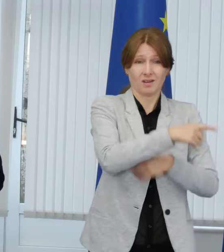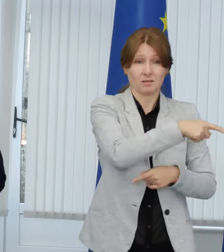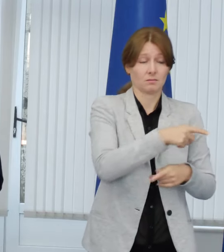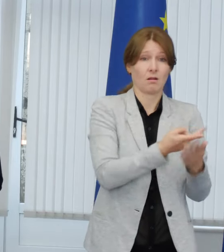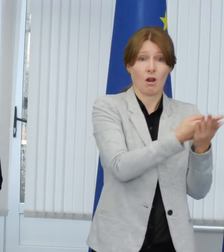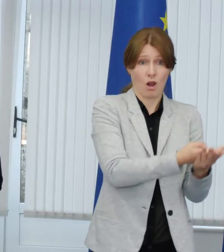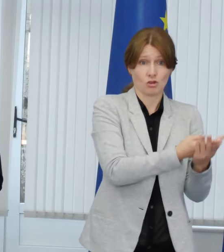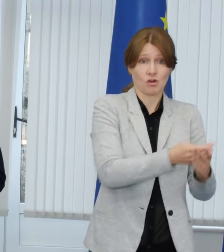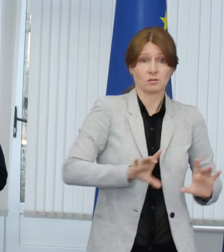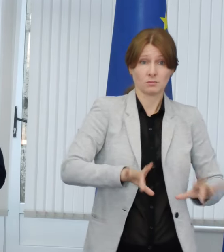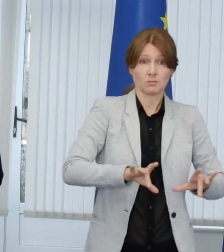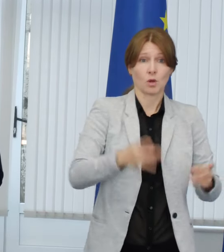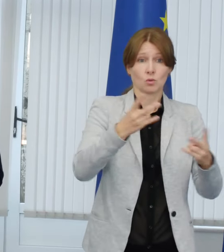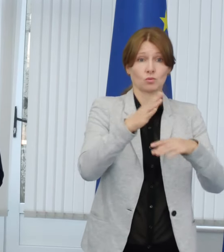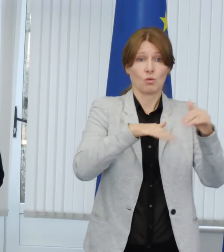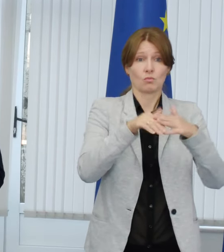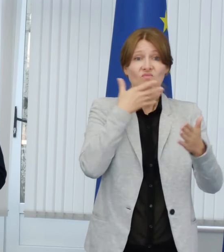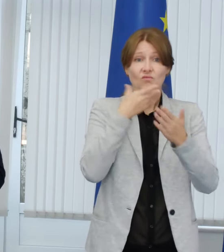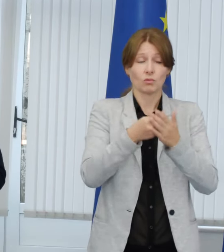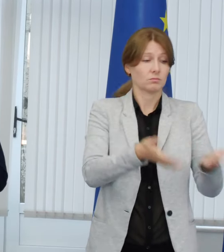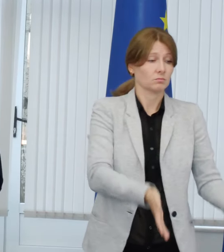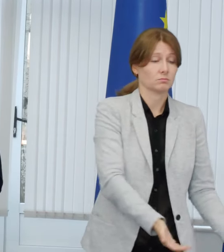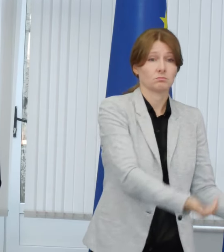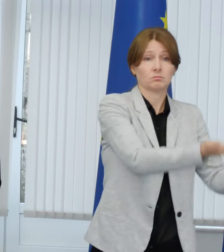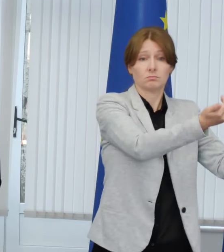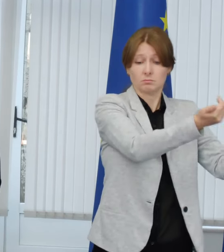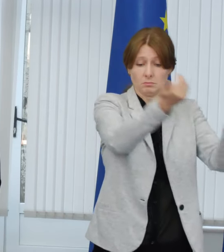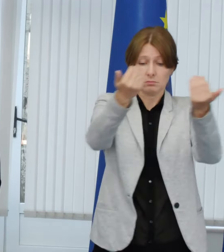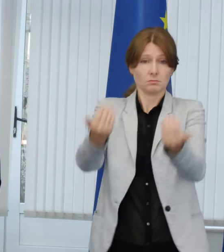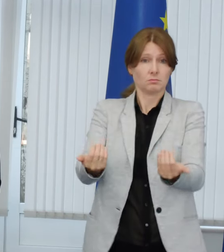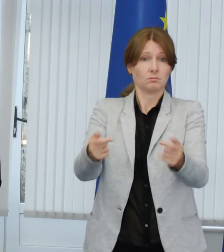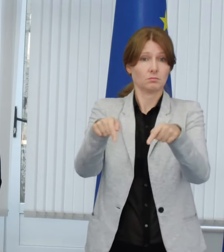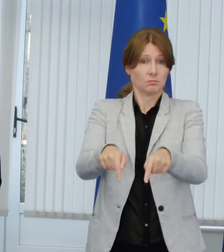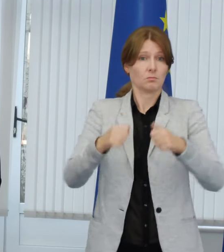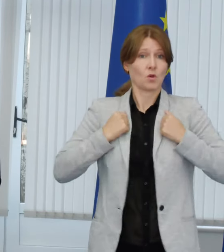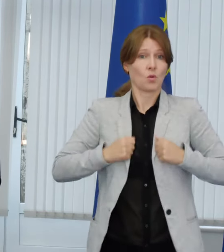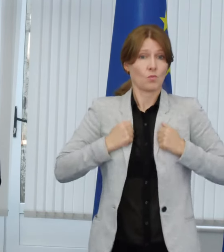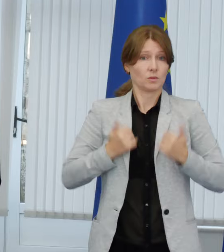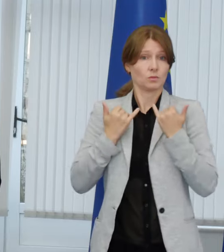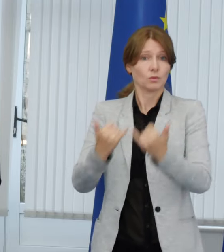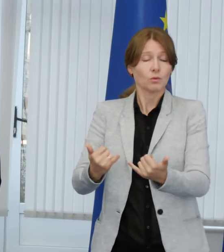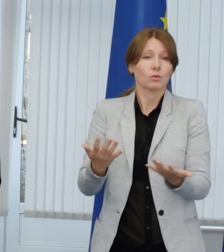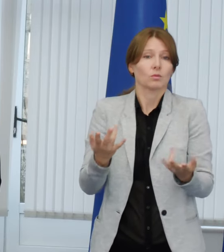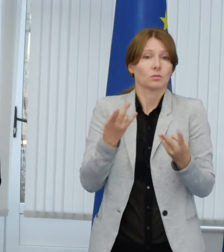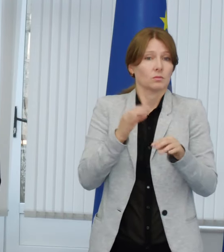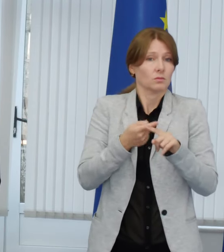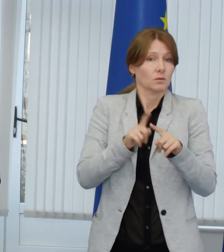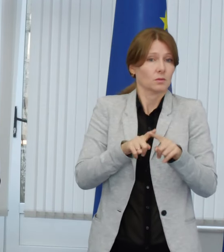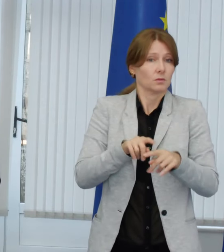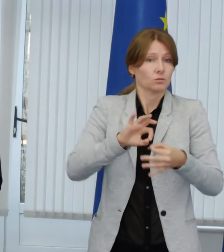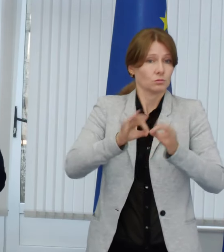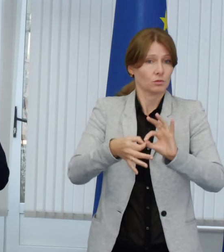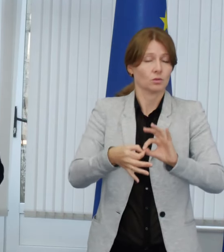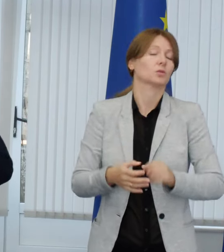mobilitate extrem de redusă, să o ia în brațe, ca să asigure igiena personală a acelei